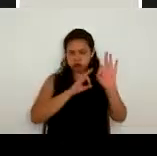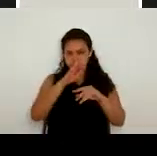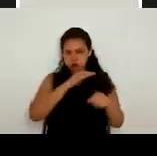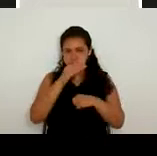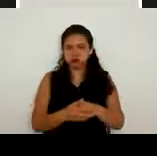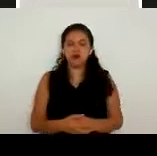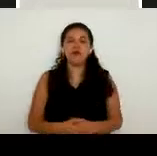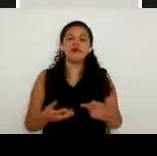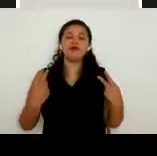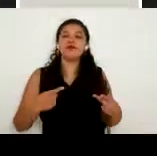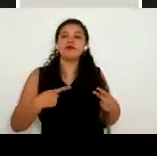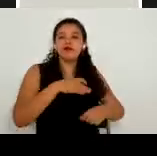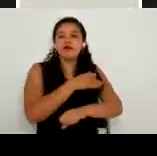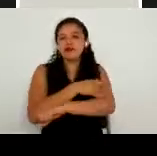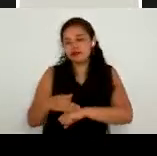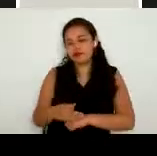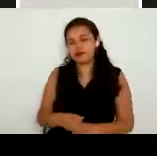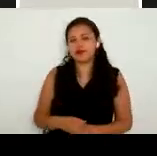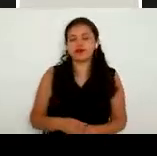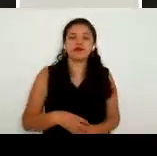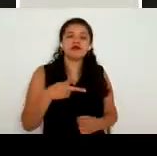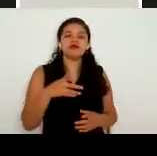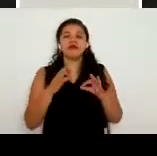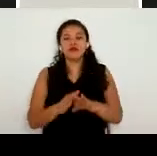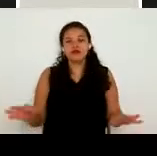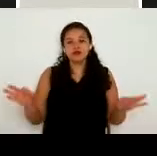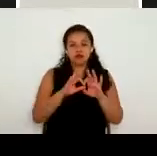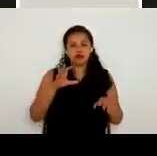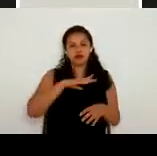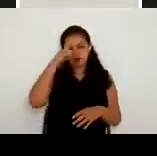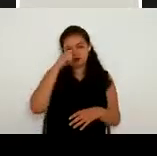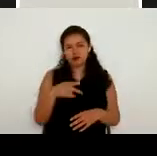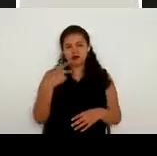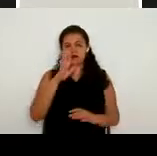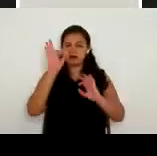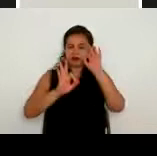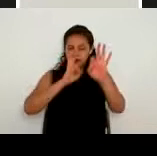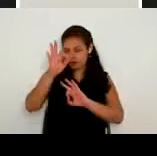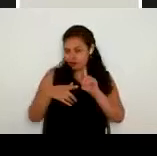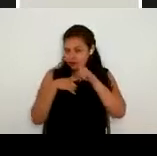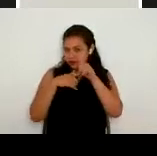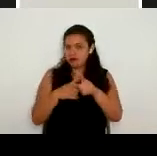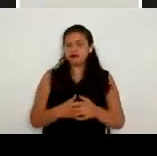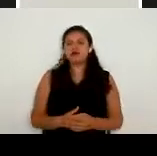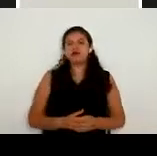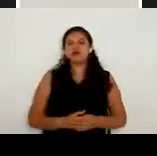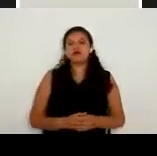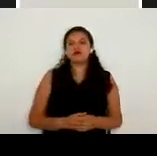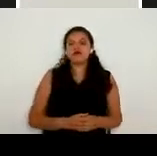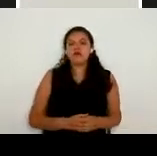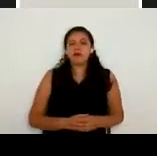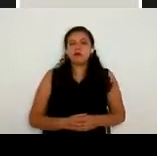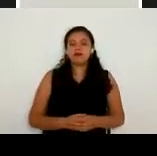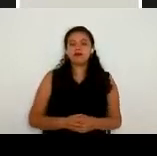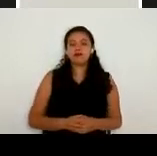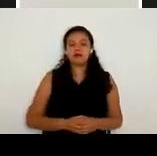familiares valoren la importancia que tiene el continuar con el tratamiento en este caso y disponer